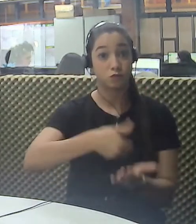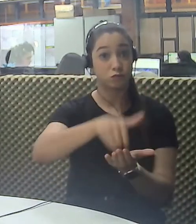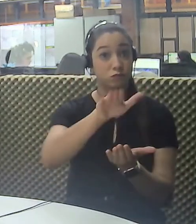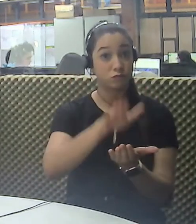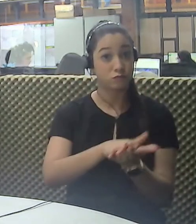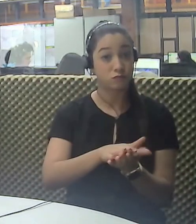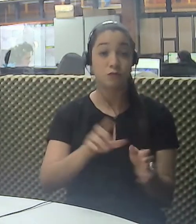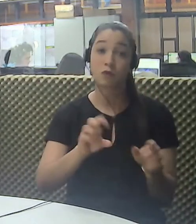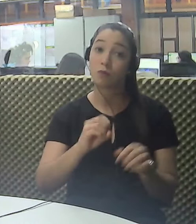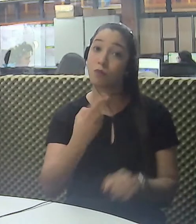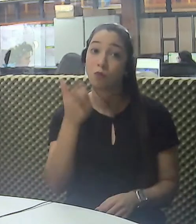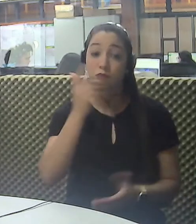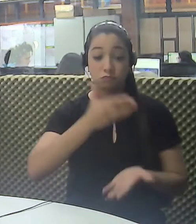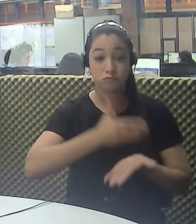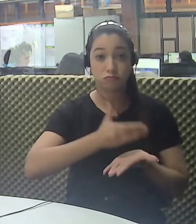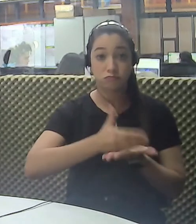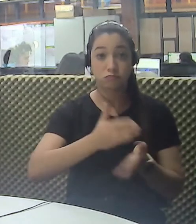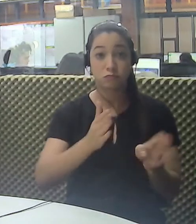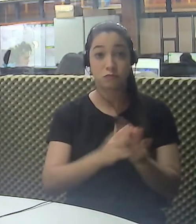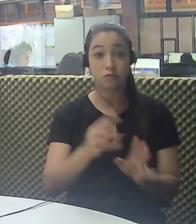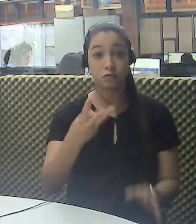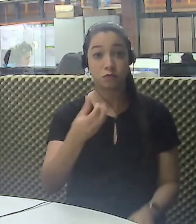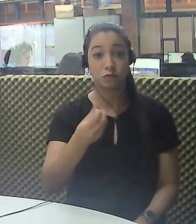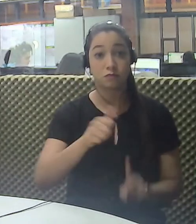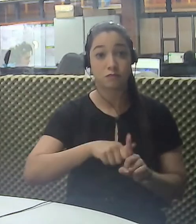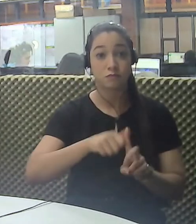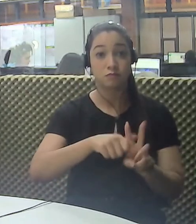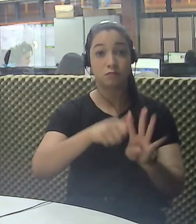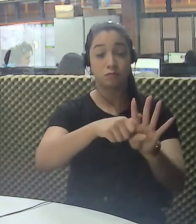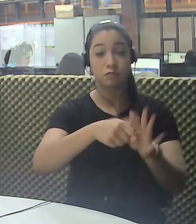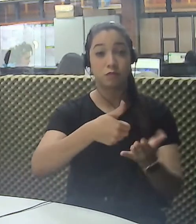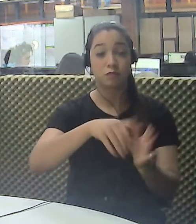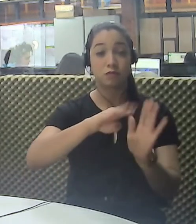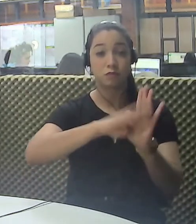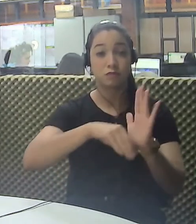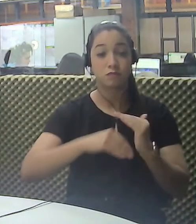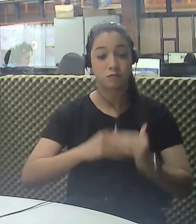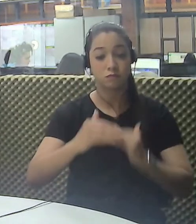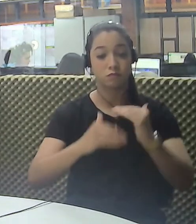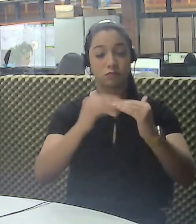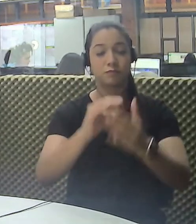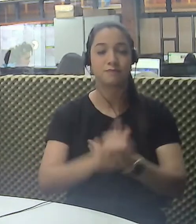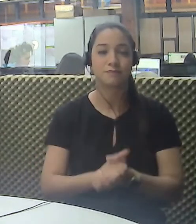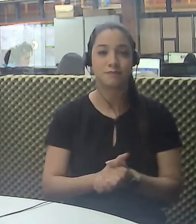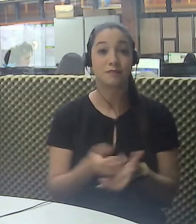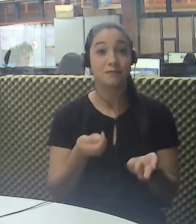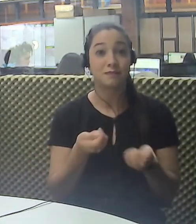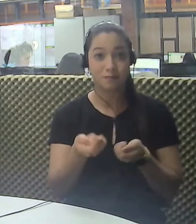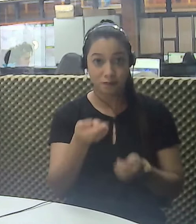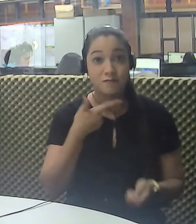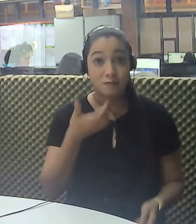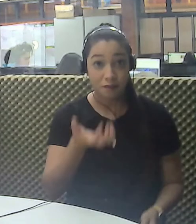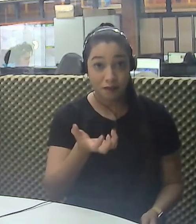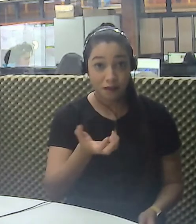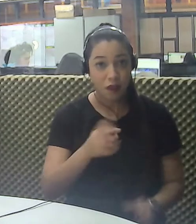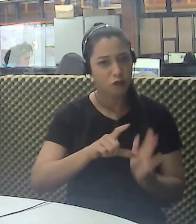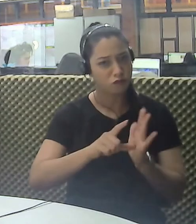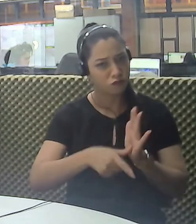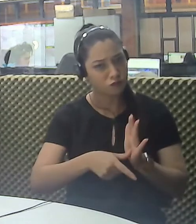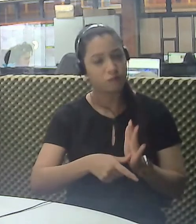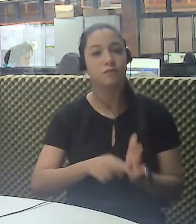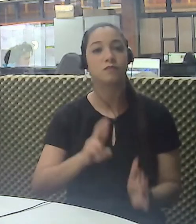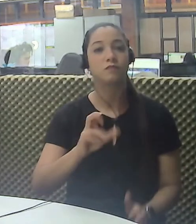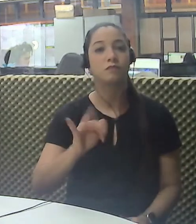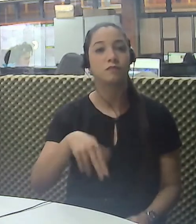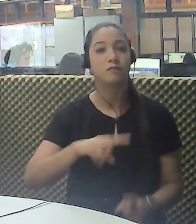ou obter parcelamento em até 36 vezes com descontos progressivos. Para negociar o débito em atraso dentro do